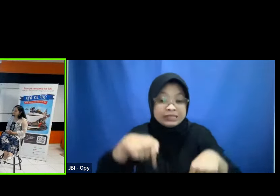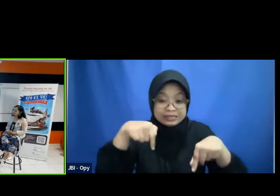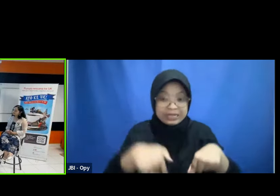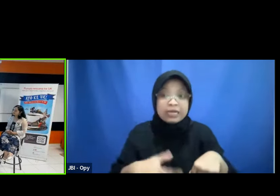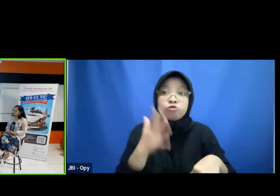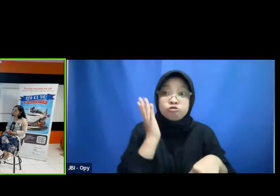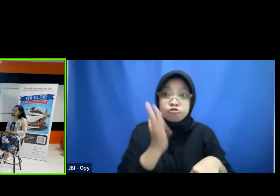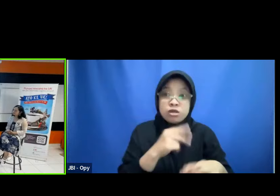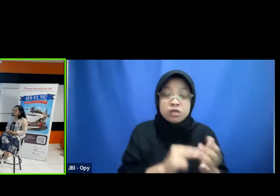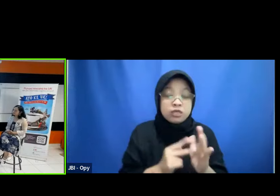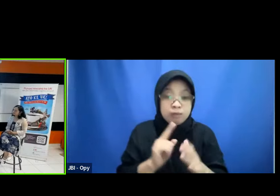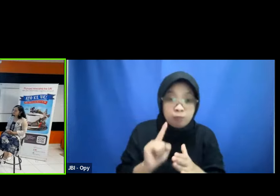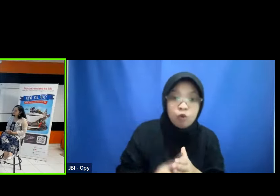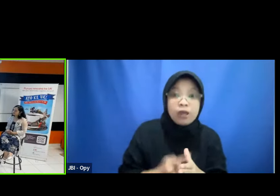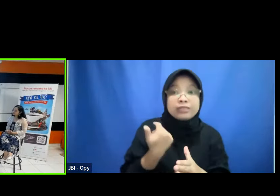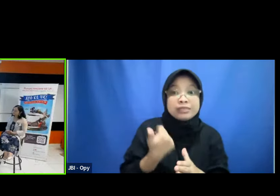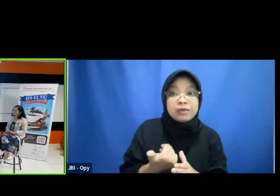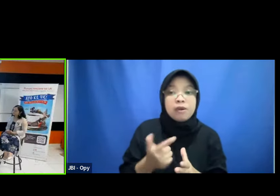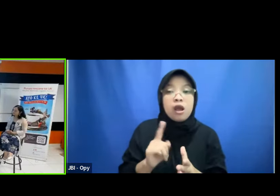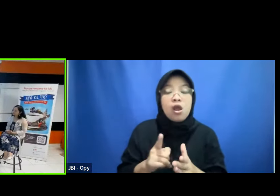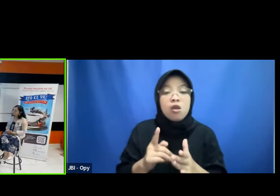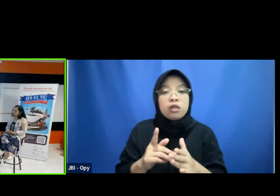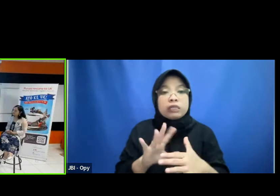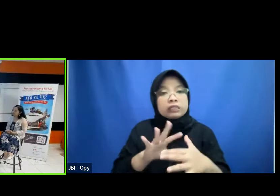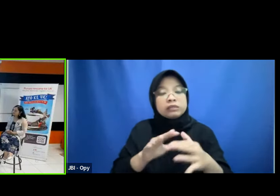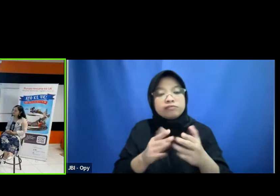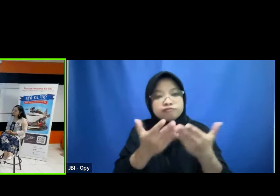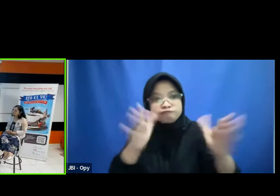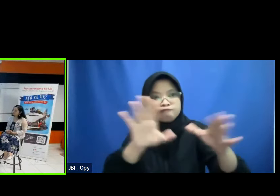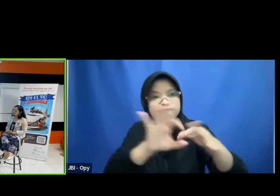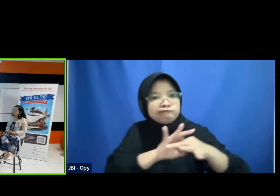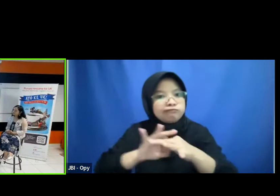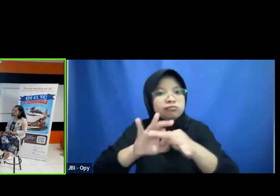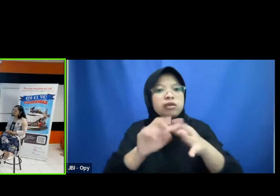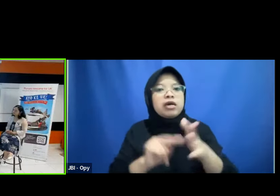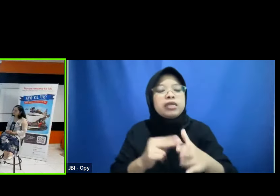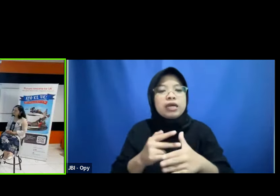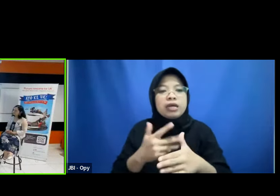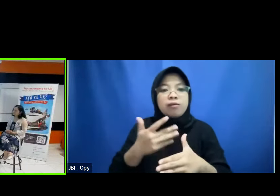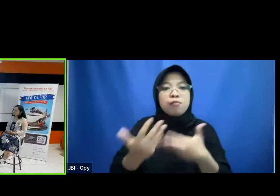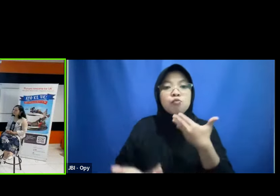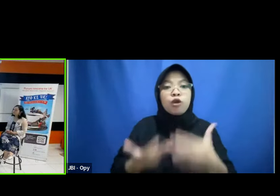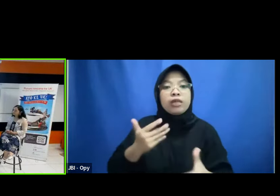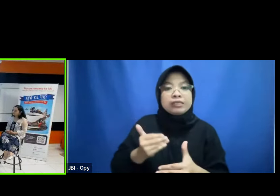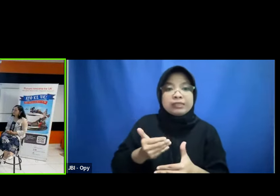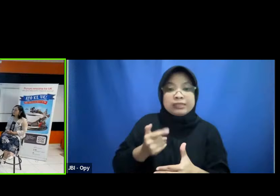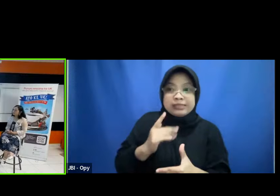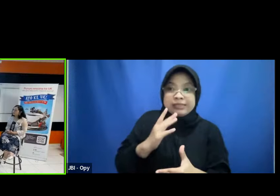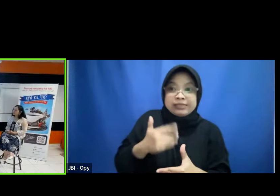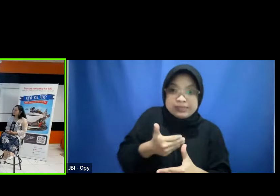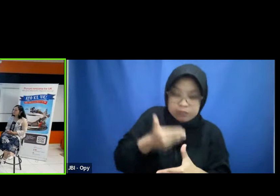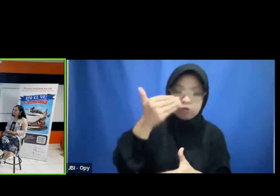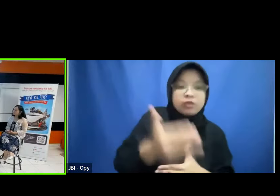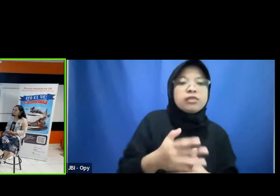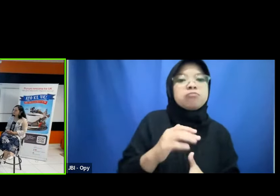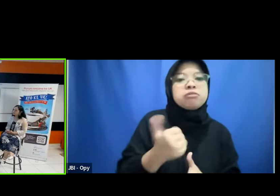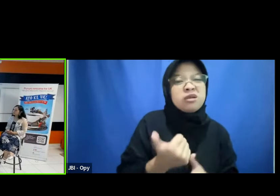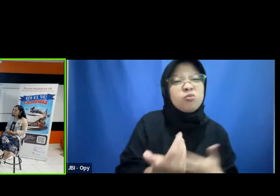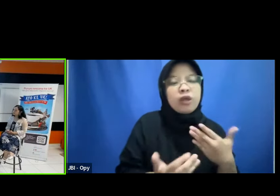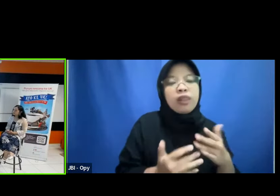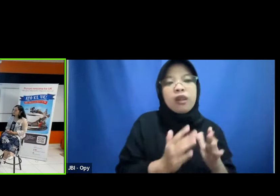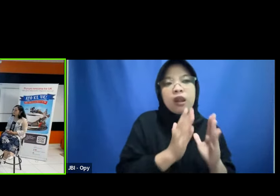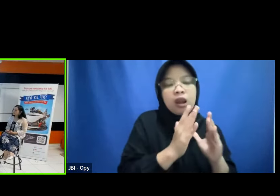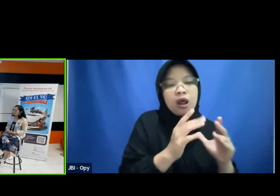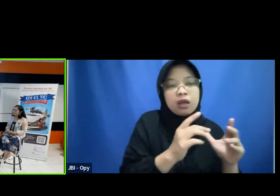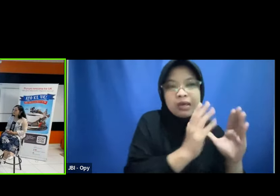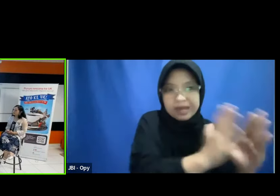nih dan kalau saya kebuka networkingnya This is what i think I can do lebih gitu kali ya